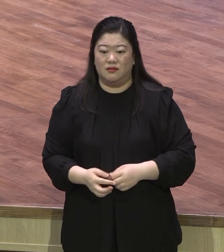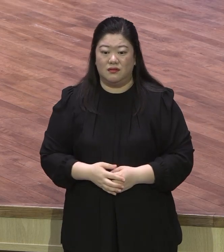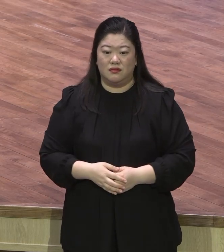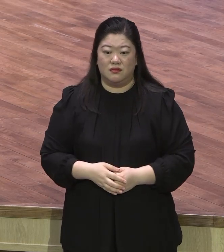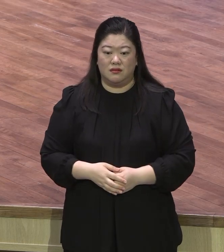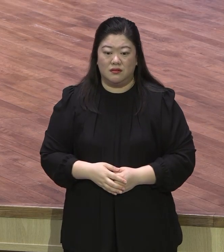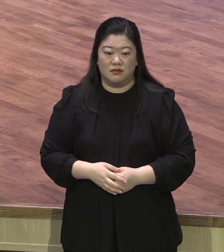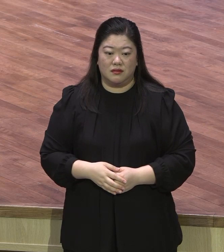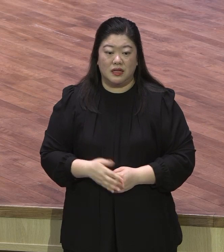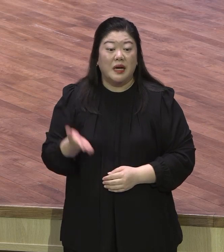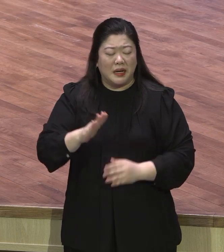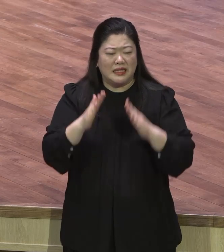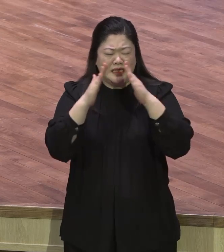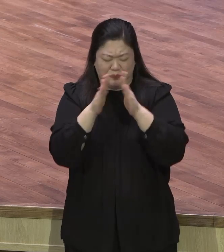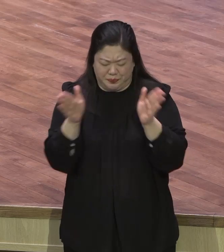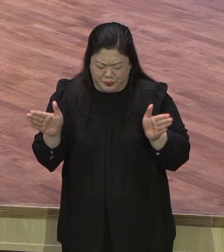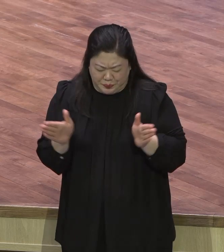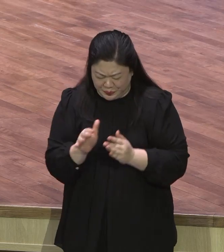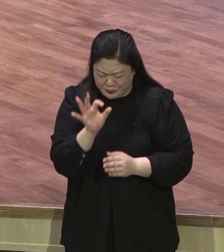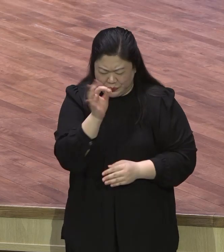나라다라고 하는 것입니다.